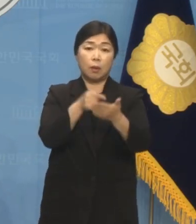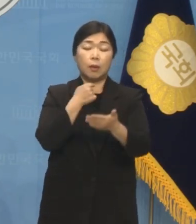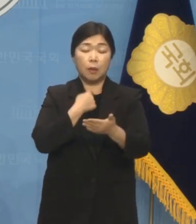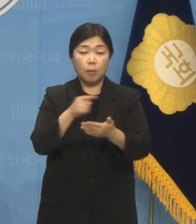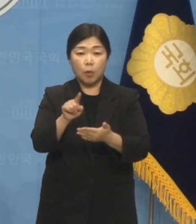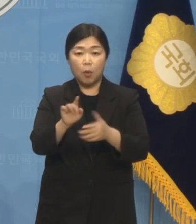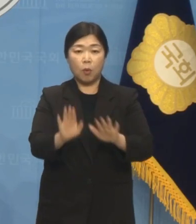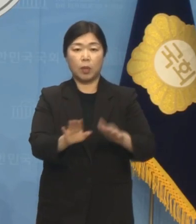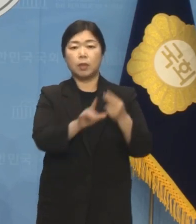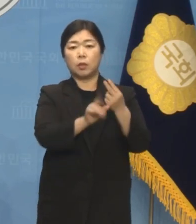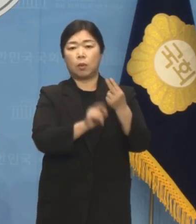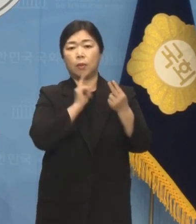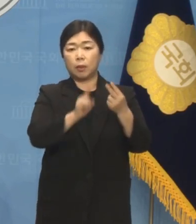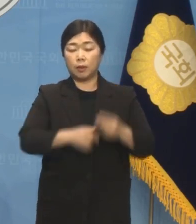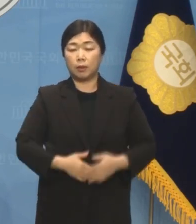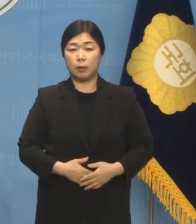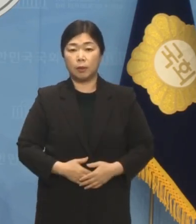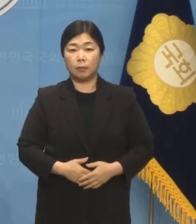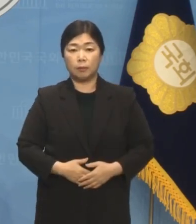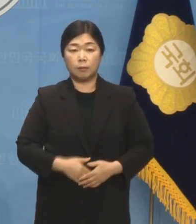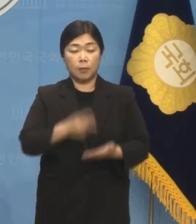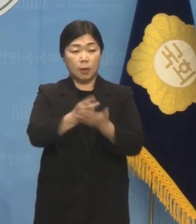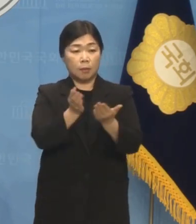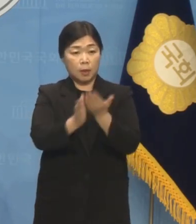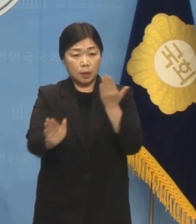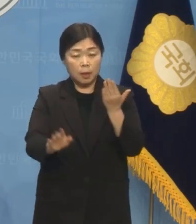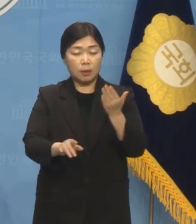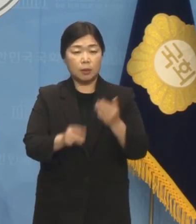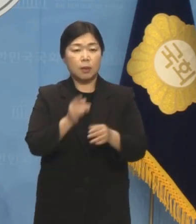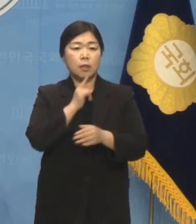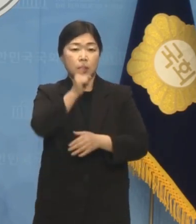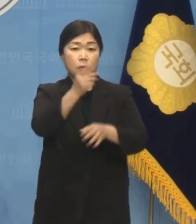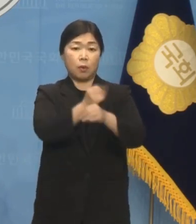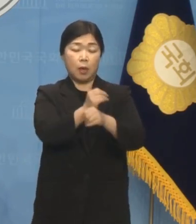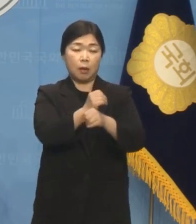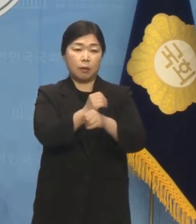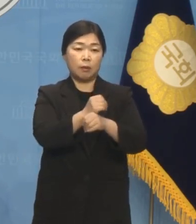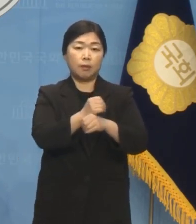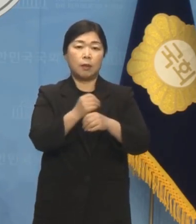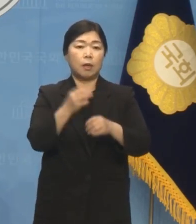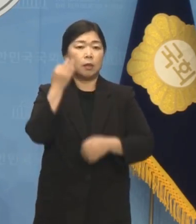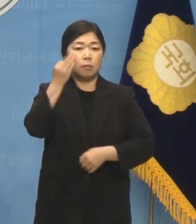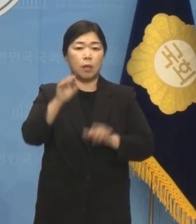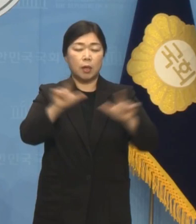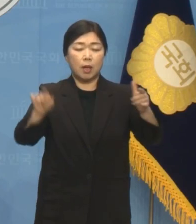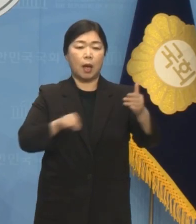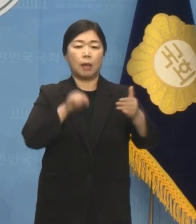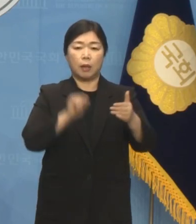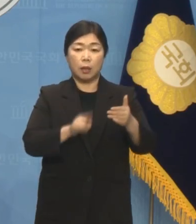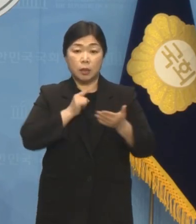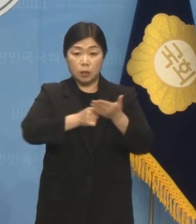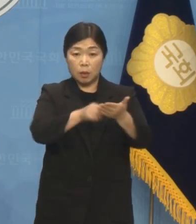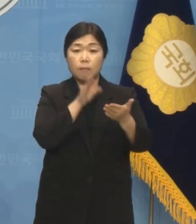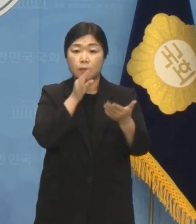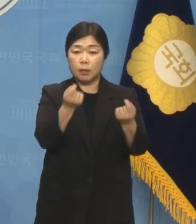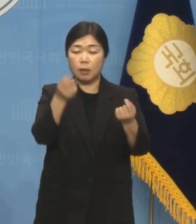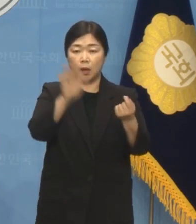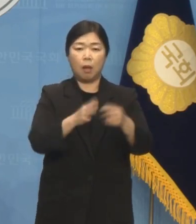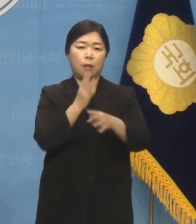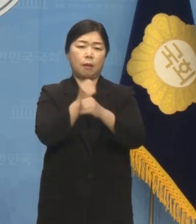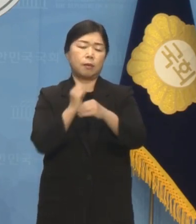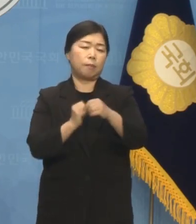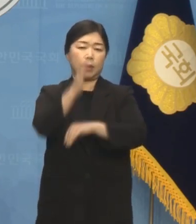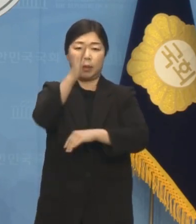합니다. 이해충돌 방지법상 신청 기한인 14일을 훌쩍 넘긴 것입니다. 더불어 관광특구